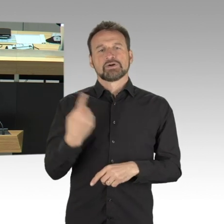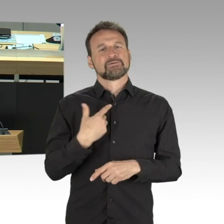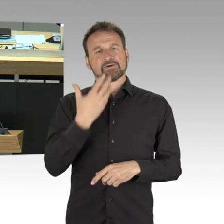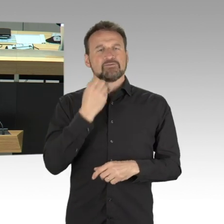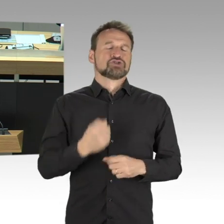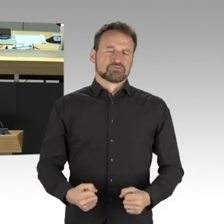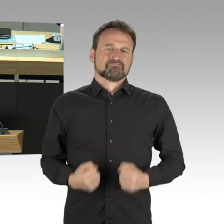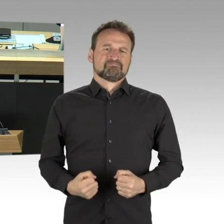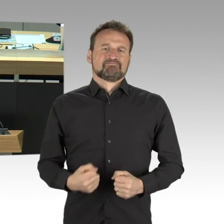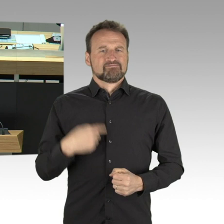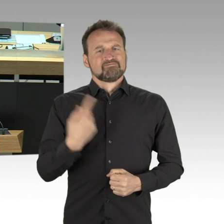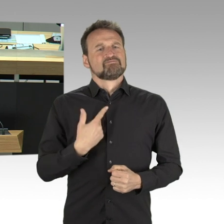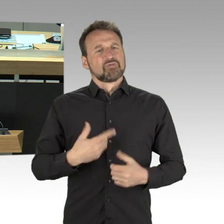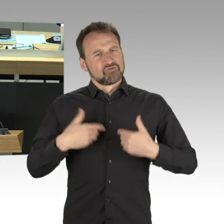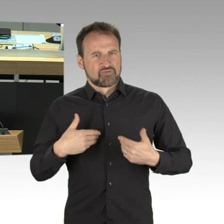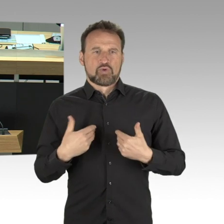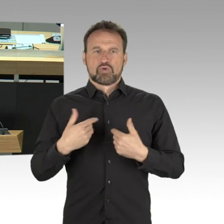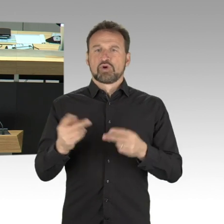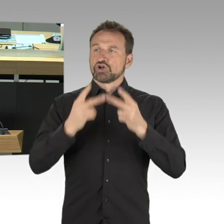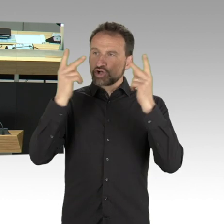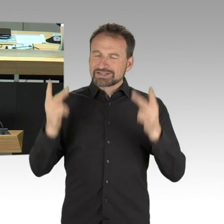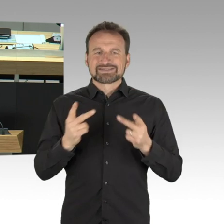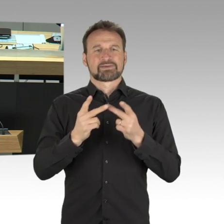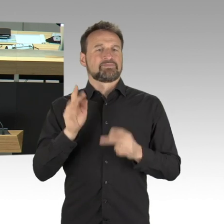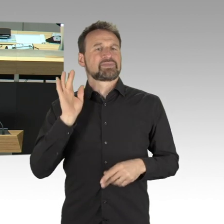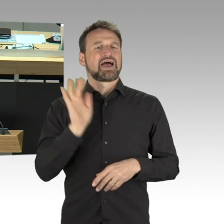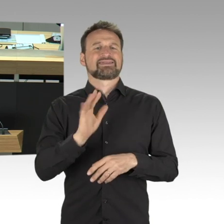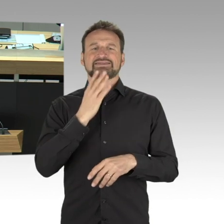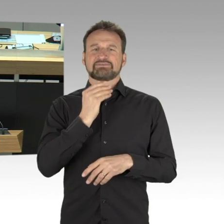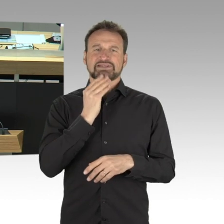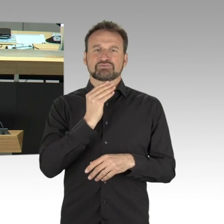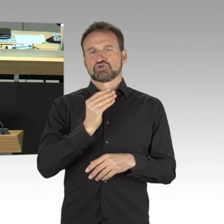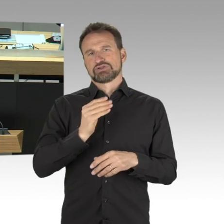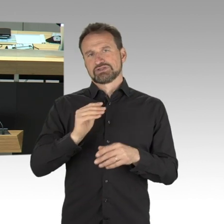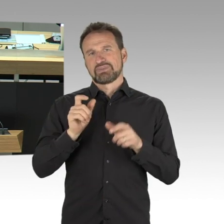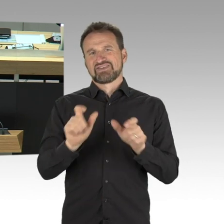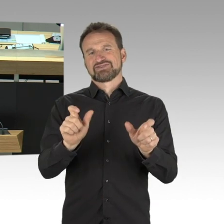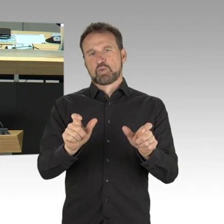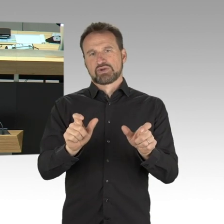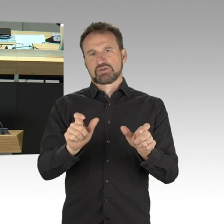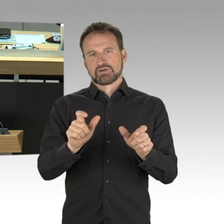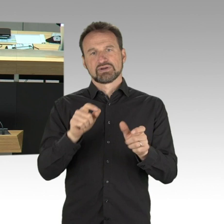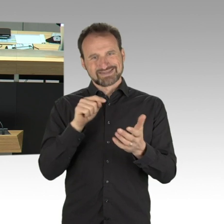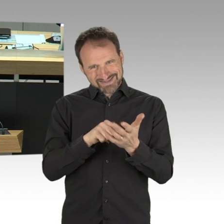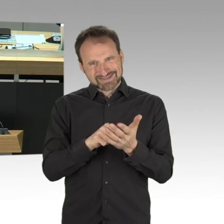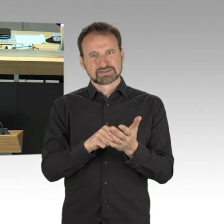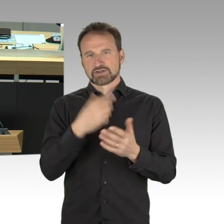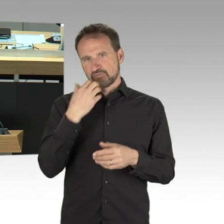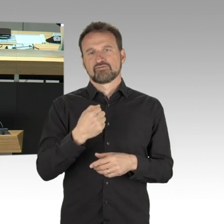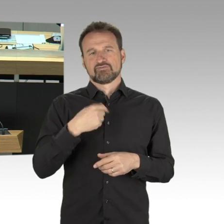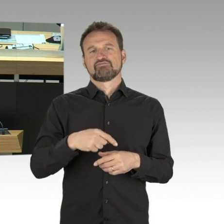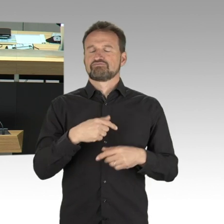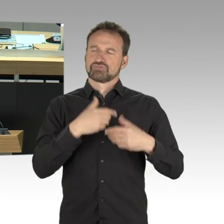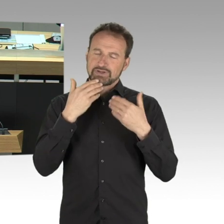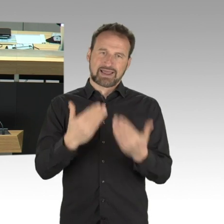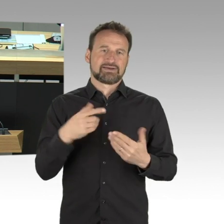Rückblickend möchte ich mich noch einmal sehr herzlich für den gemeinsamen Antragsprozess bei allen beteiligten Fraktionen bedanken, mit dem dieses Konzept vor rund einem Jahr